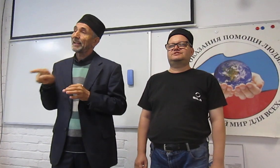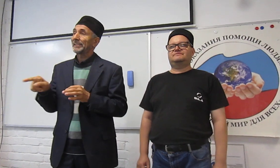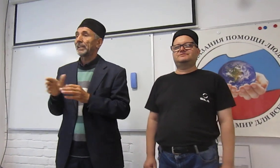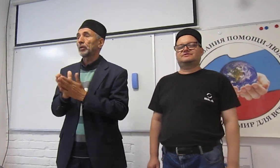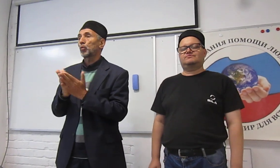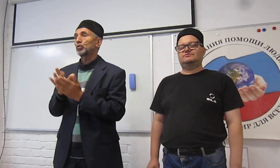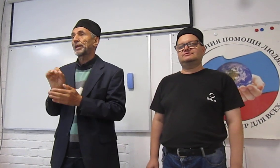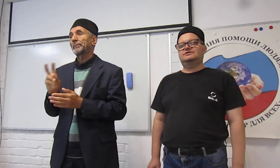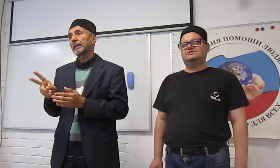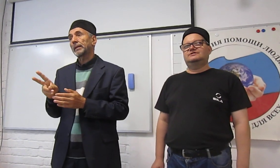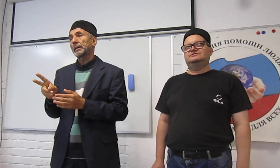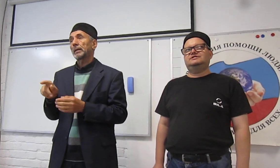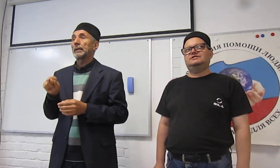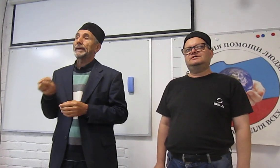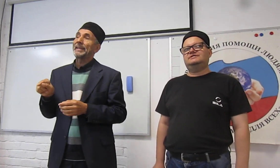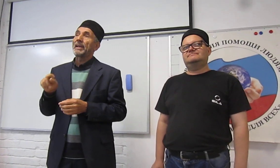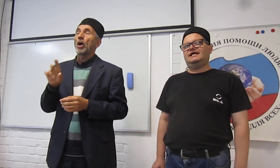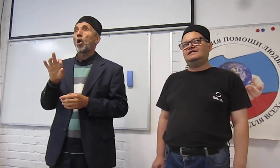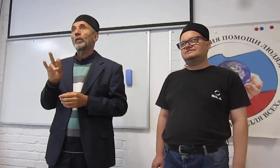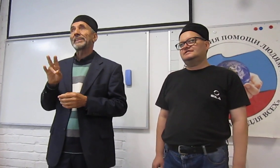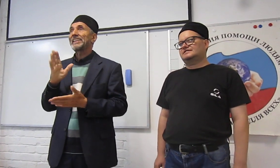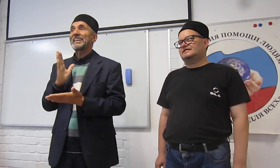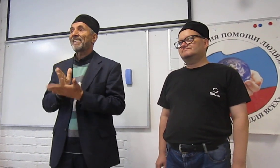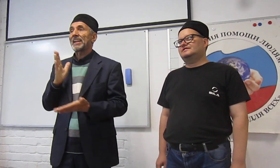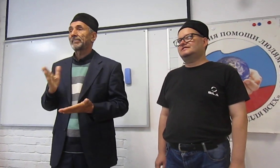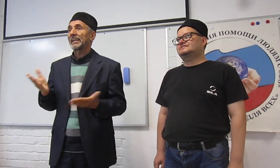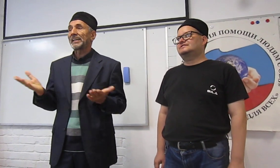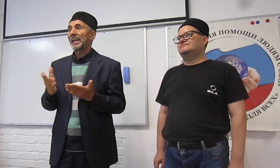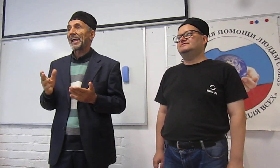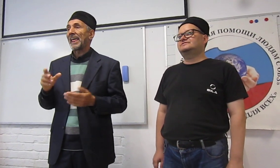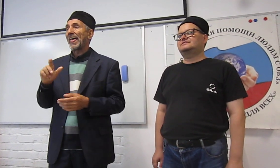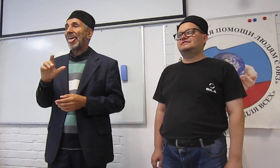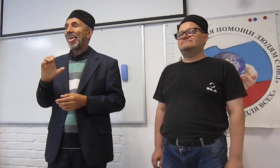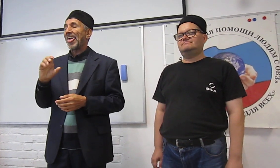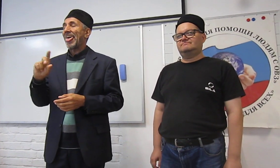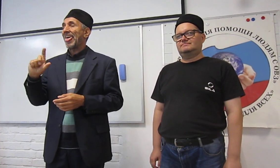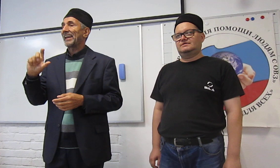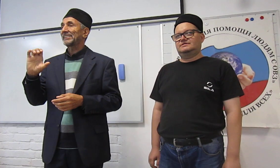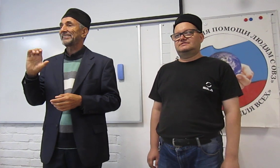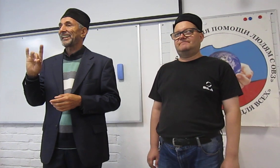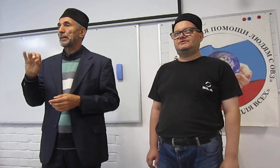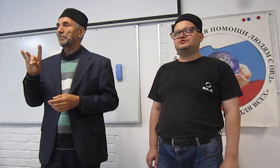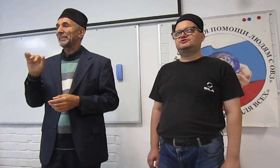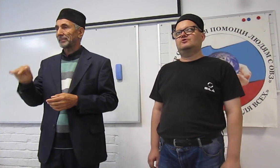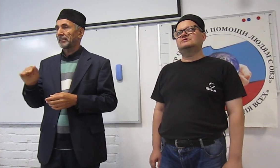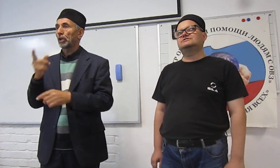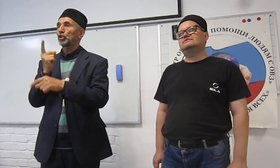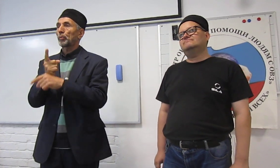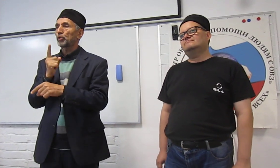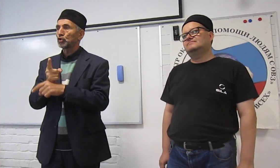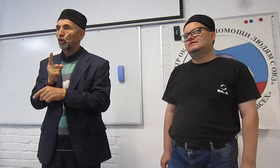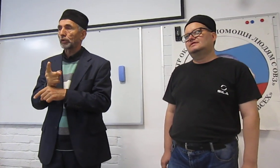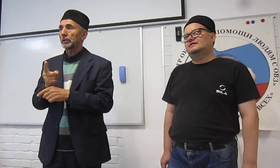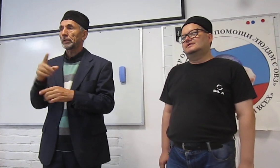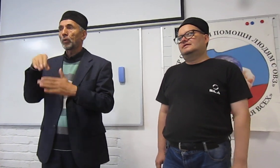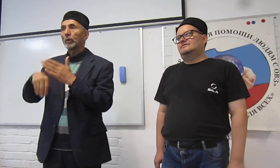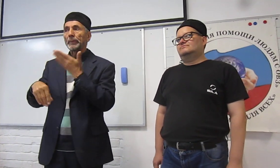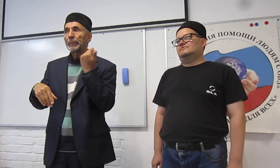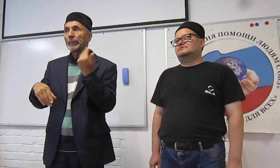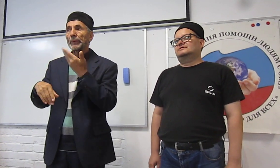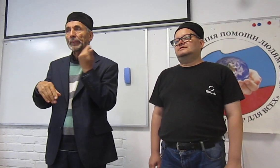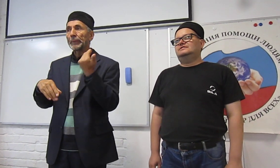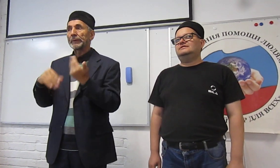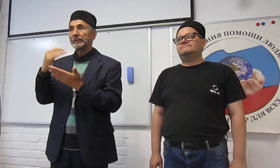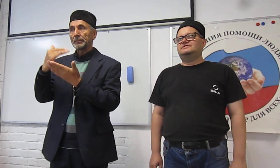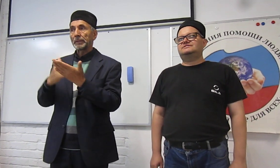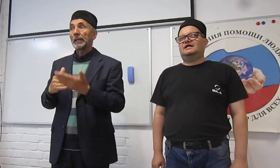Этот учебник, он не является ли каким-то экстремистским, запрещенным?